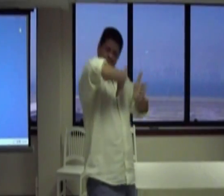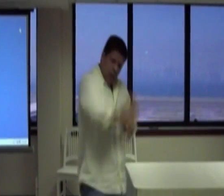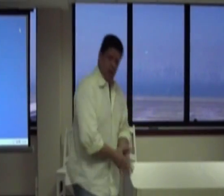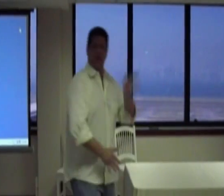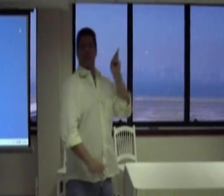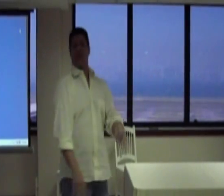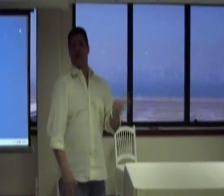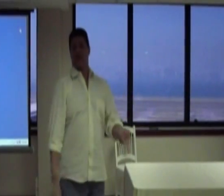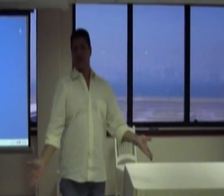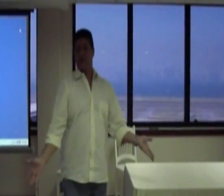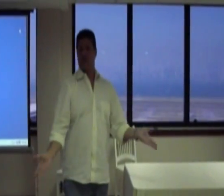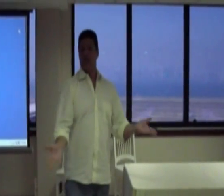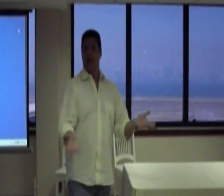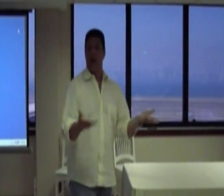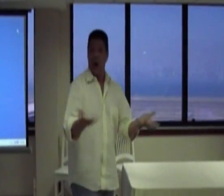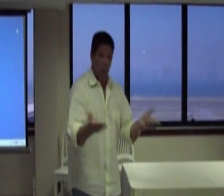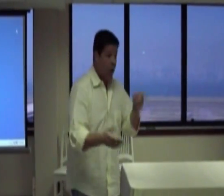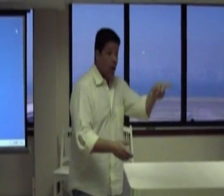existem surdos doutores, surdos mestres,